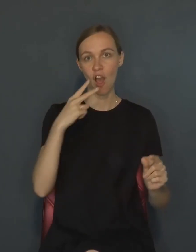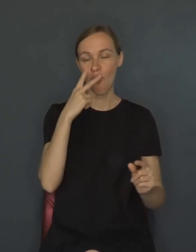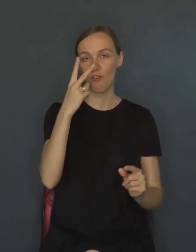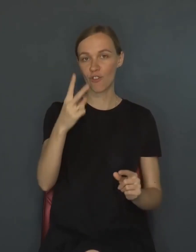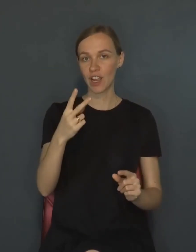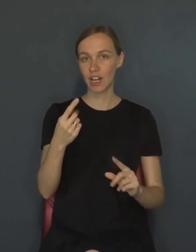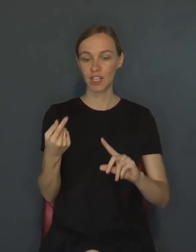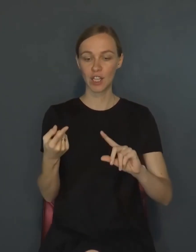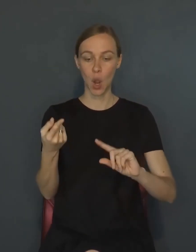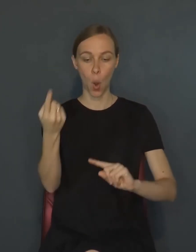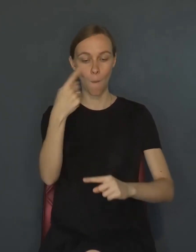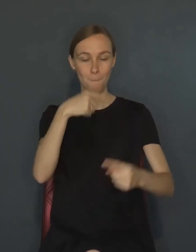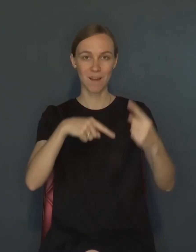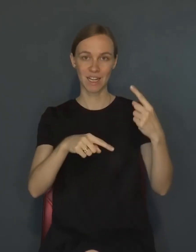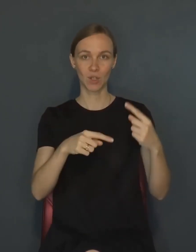«С»,